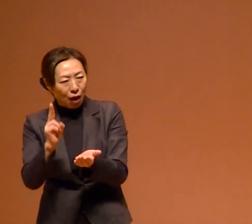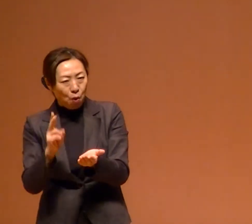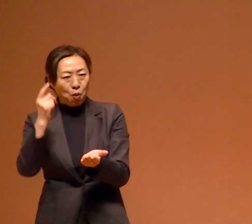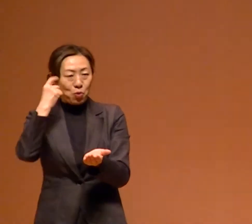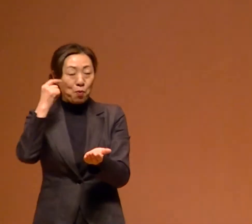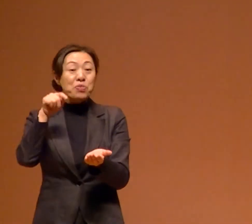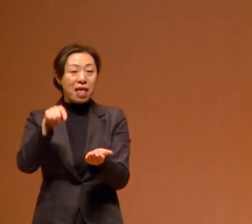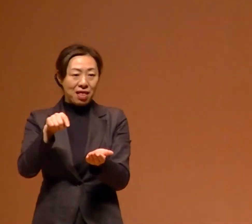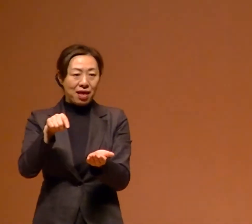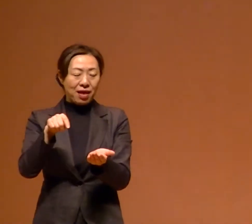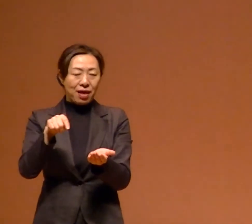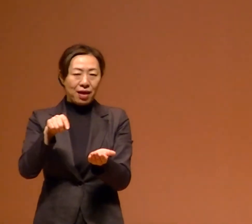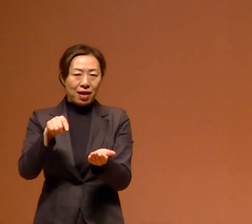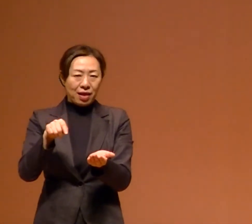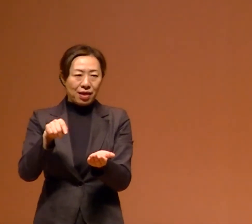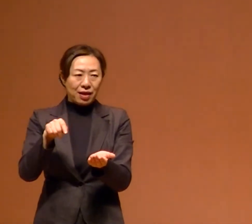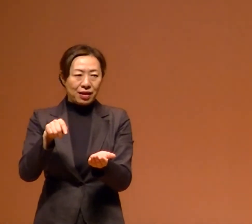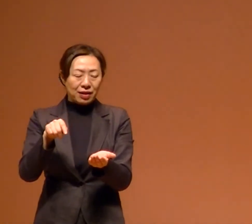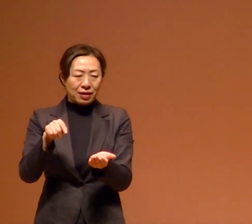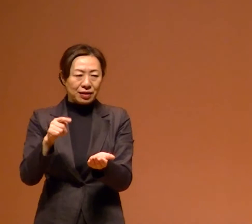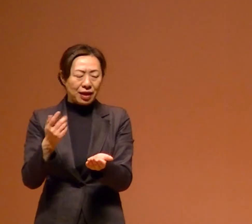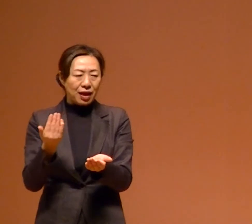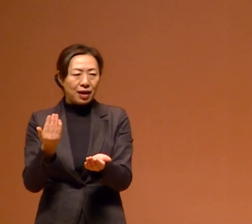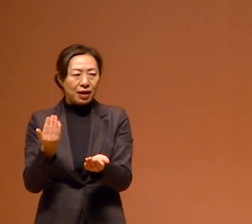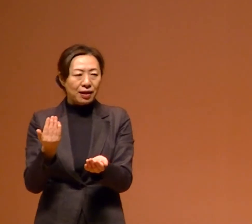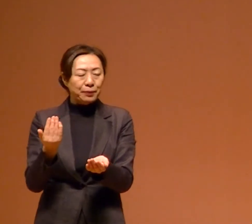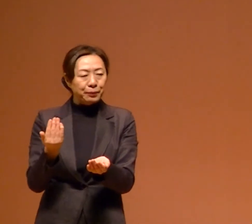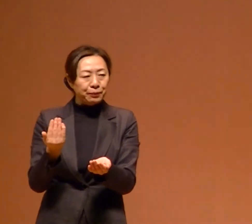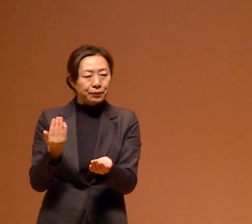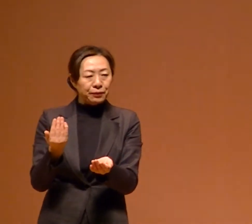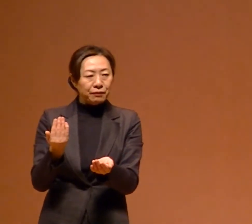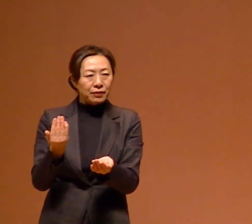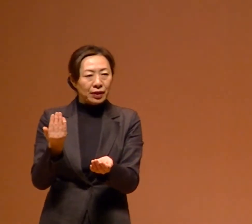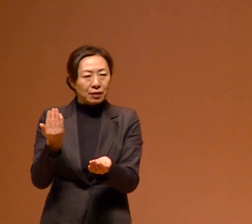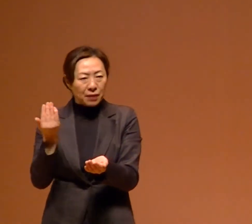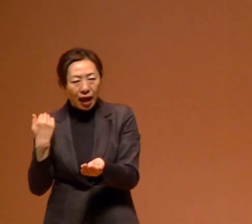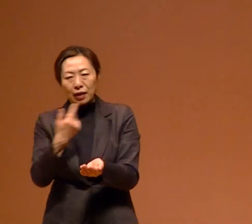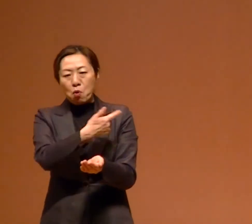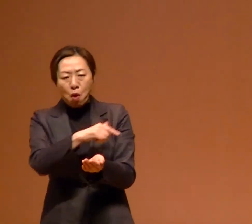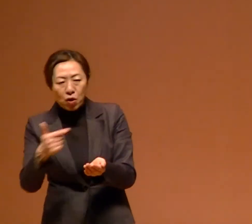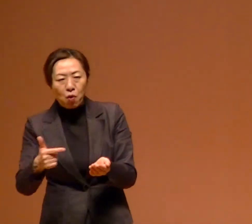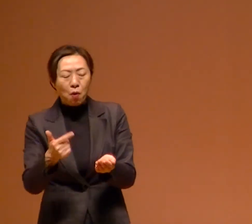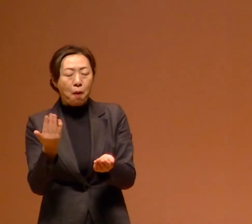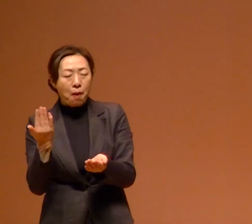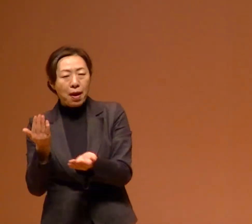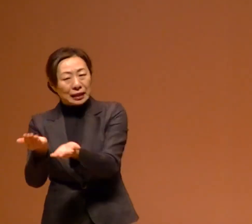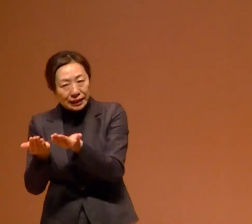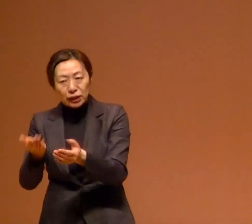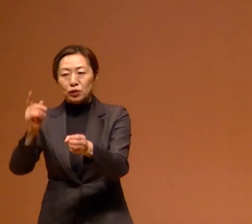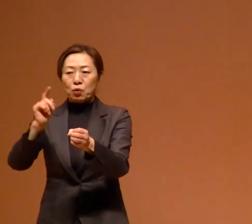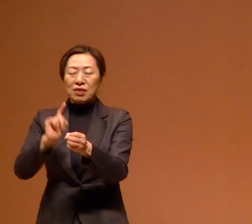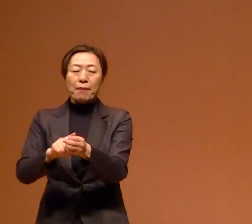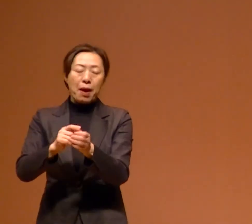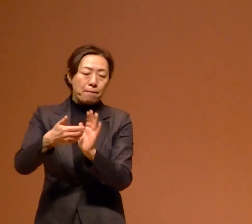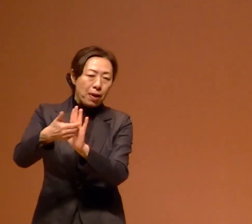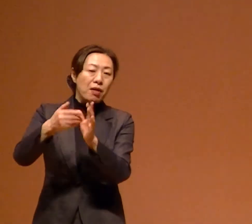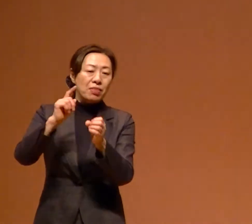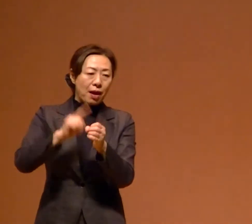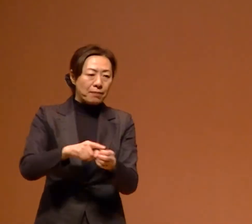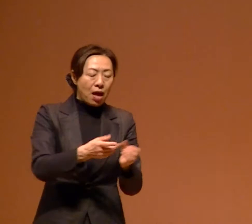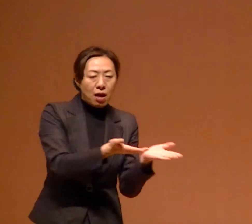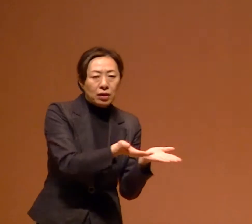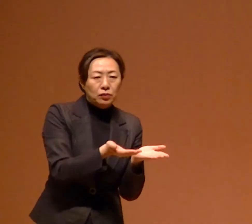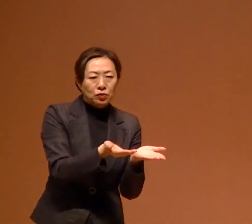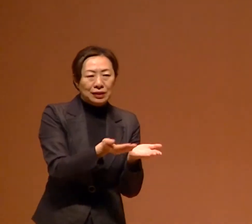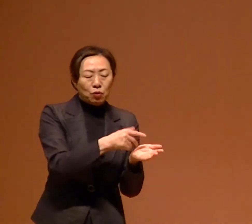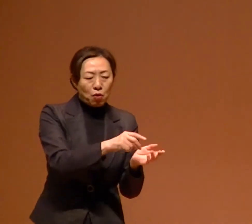震災前かなり漁港の整備していまして、工事中の箇所があ